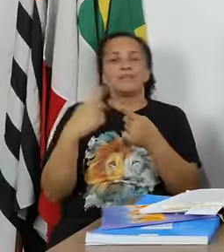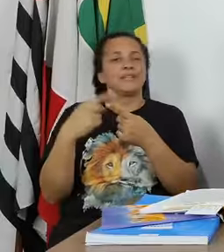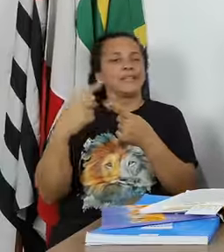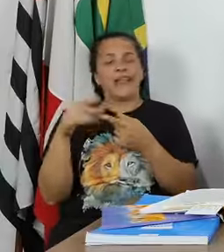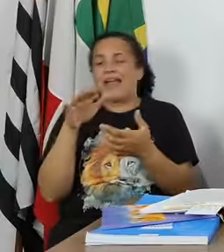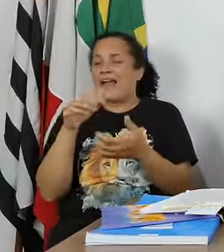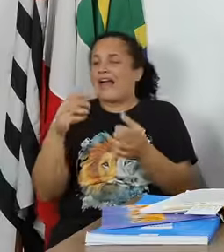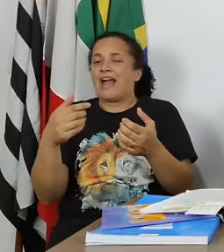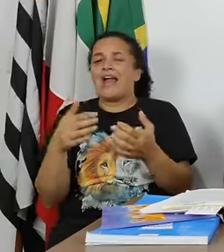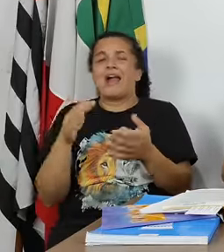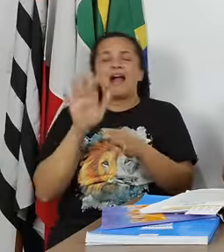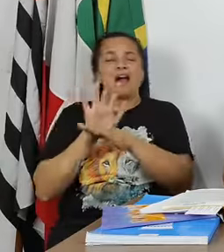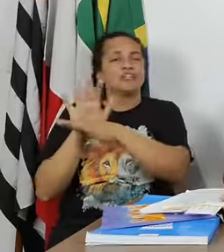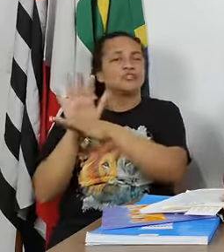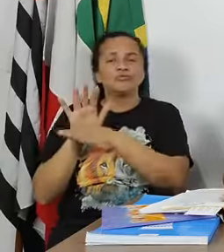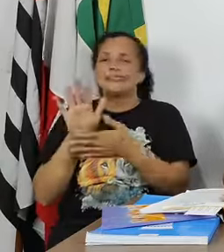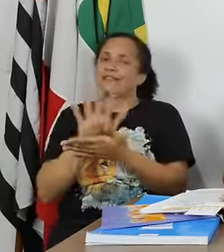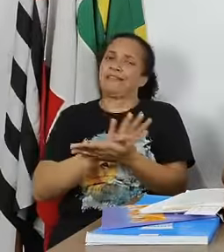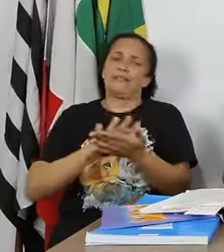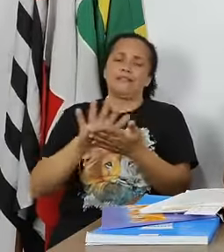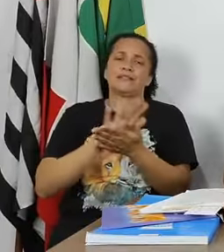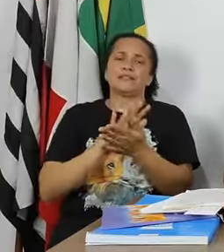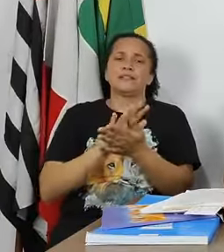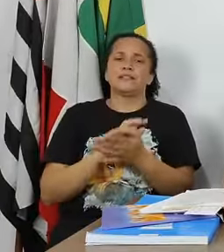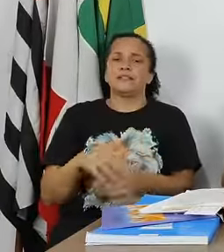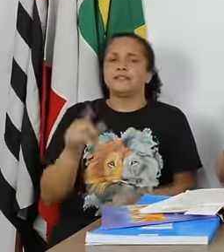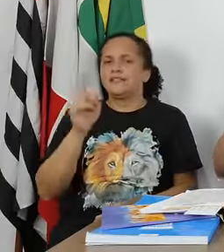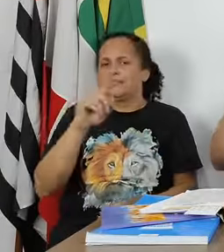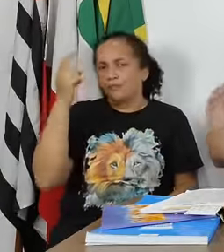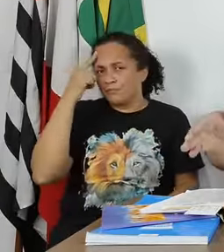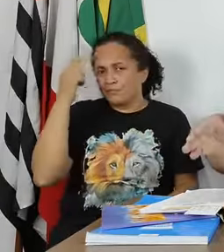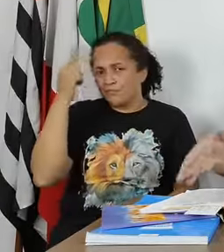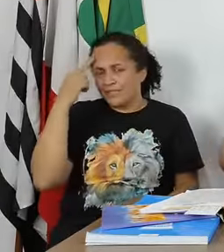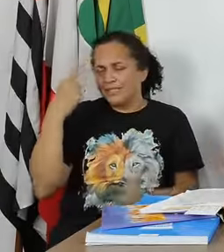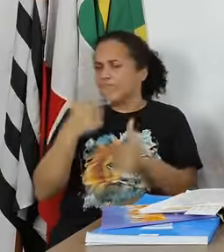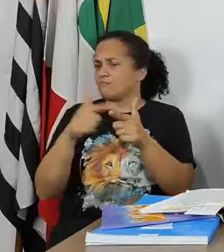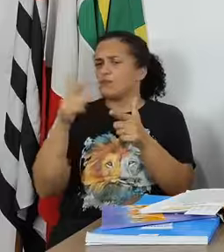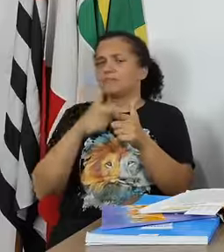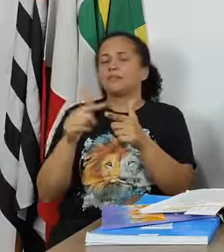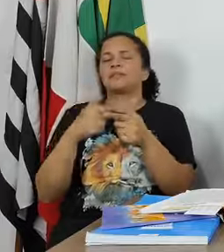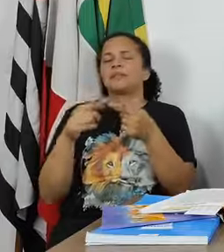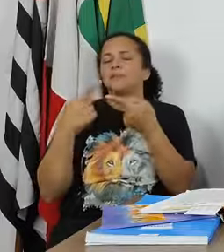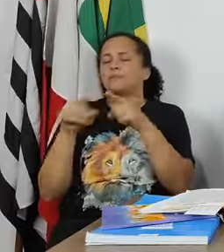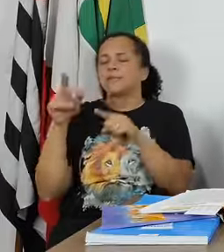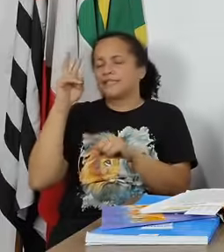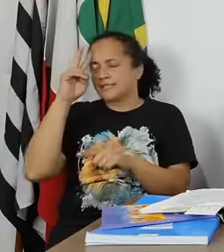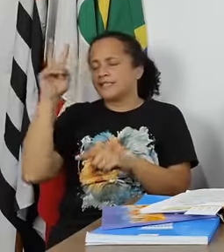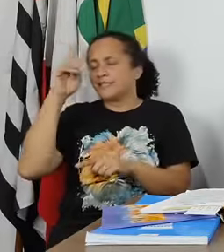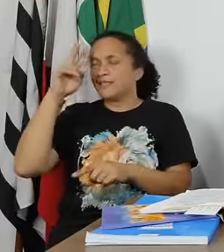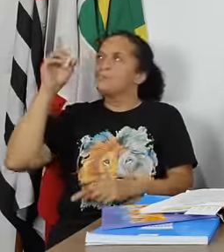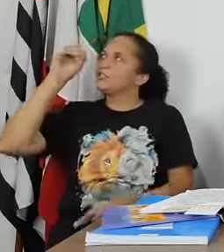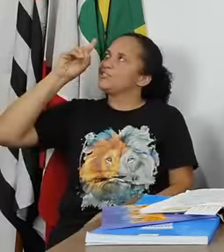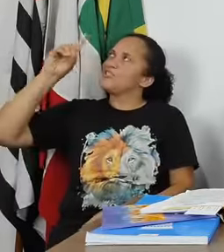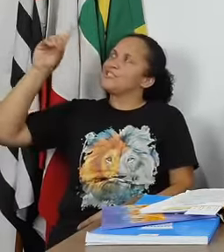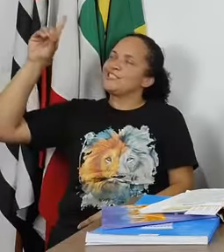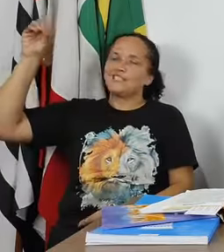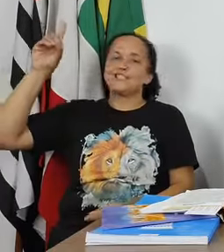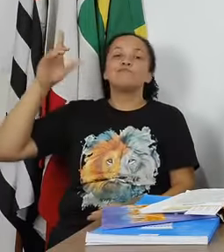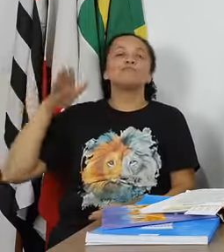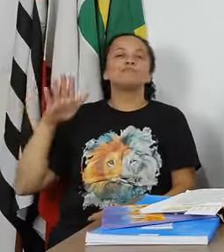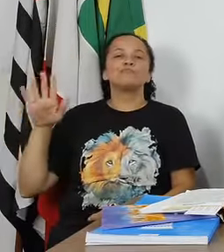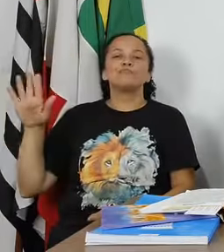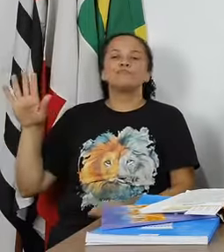em nada. Ao invés de pensar no problema, vamos pensar naquele que prometeu solucionar todos os nossos problemas.